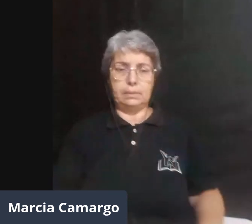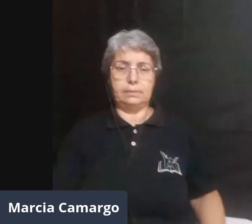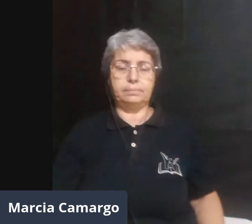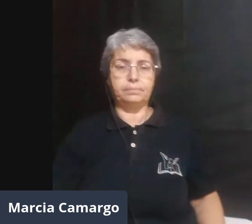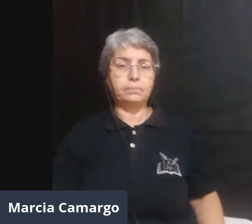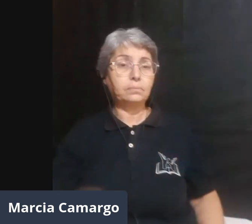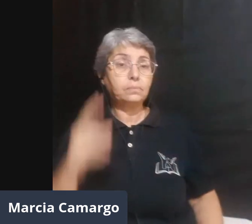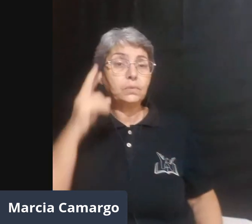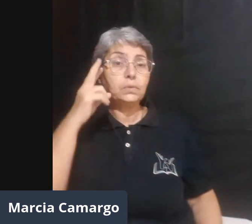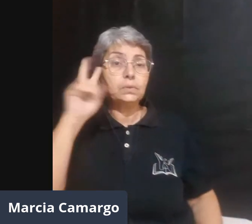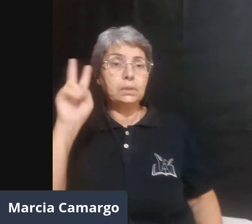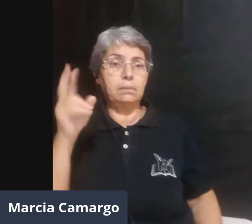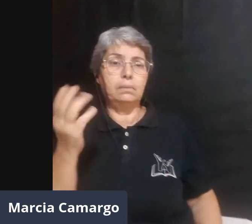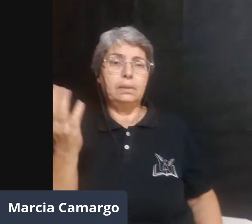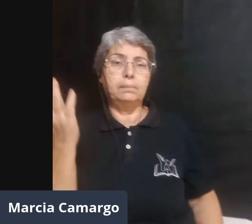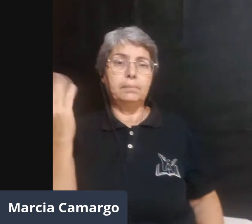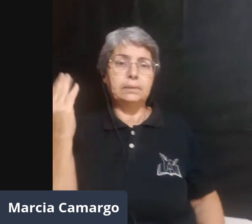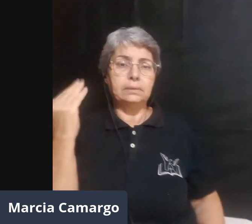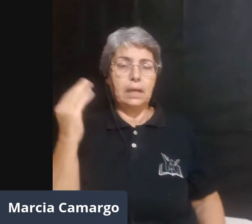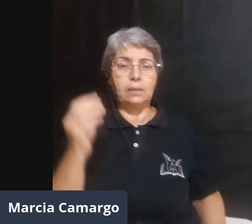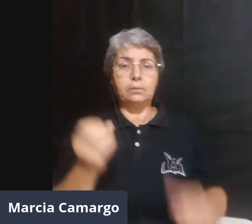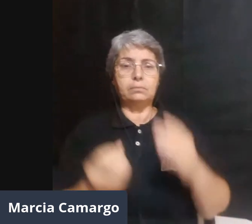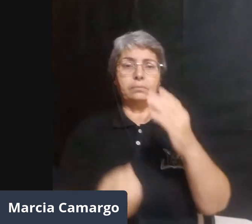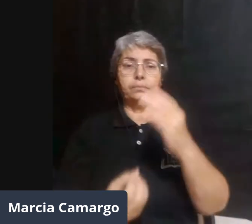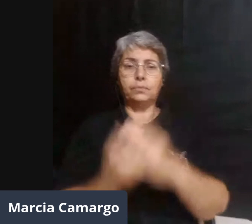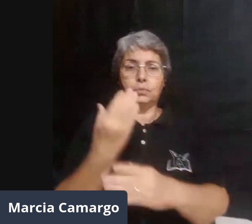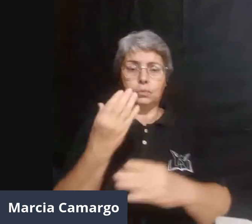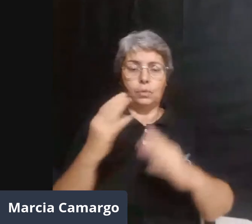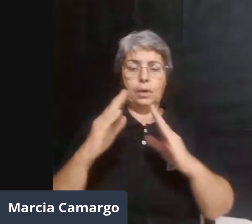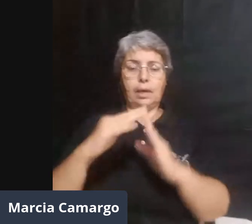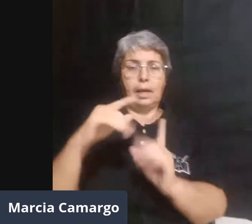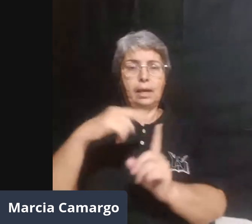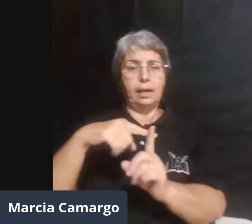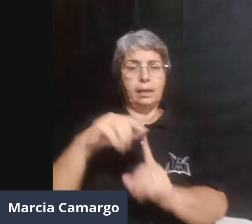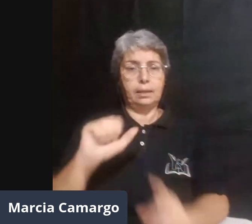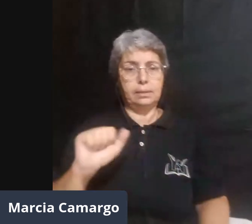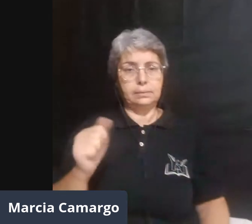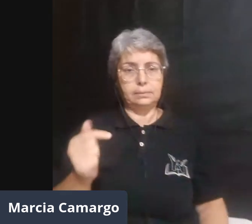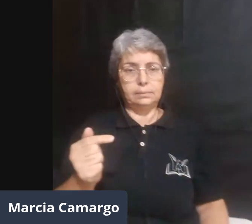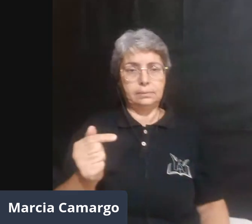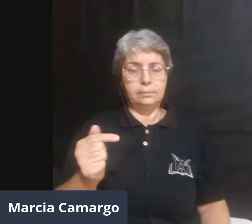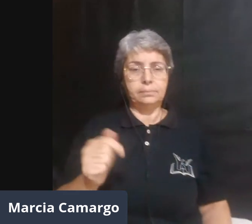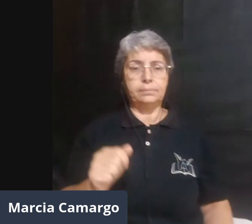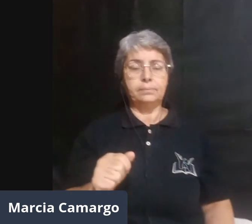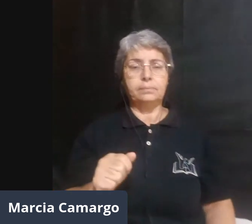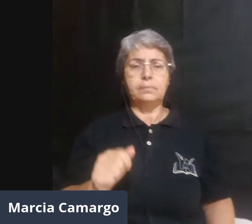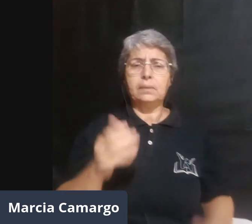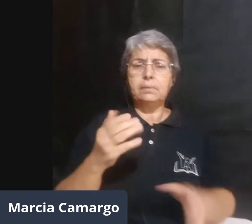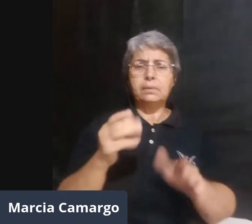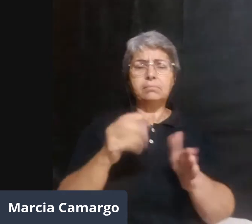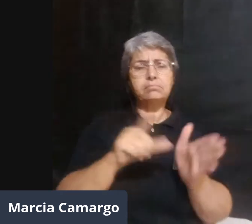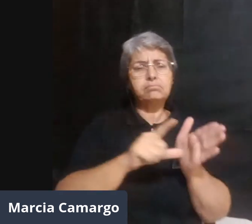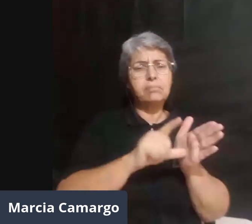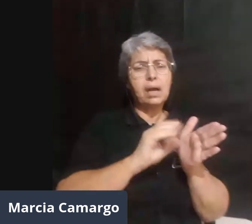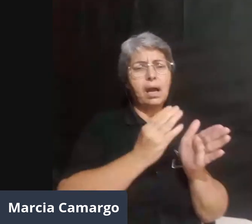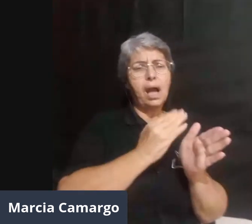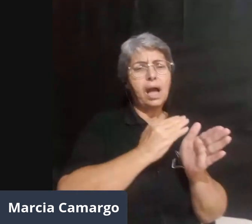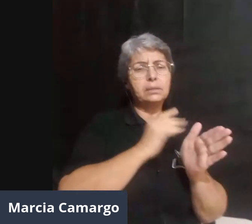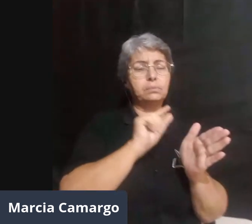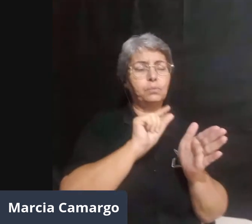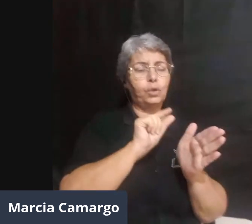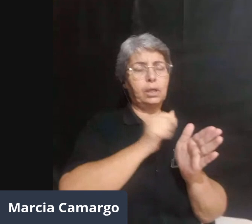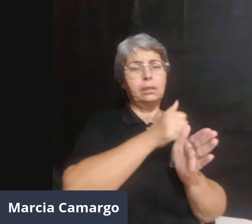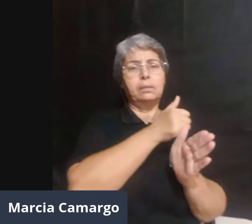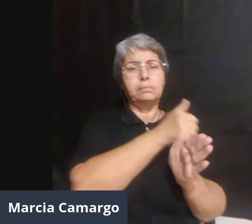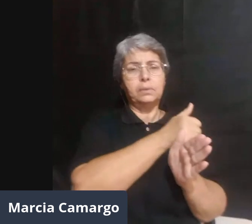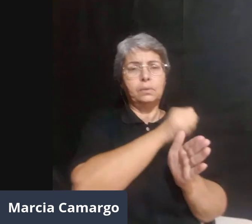circunstâncias da época em que nasceu a Igreja Adventista. Foi um pouco antes de outubro de 1844. O